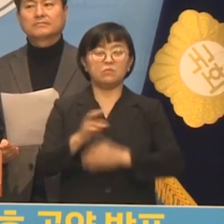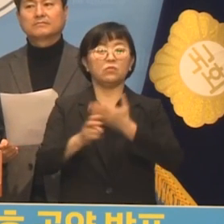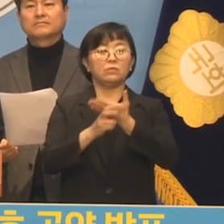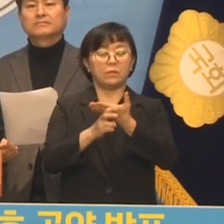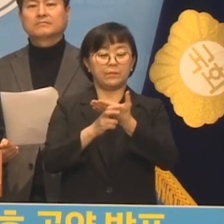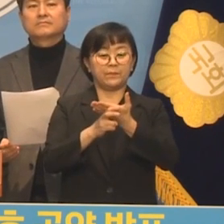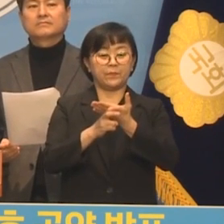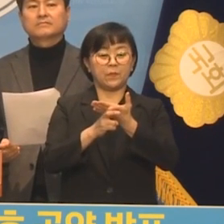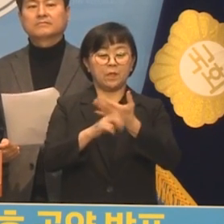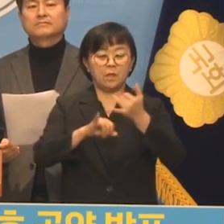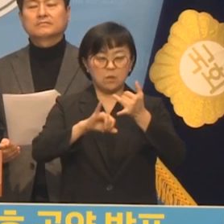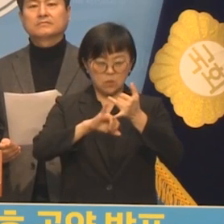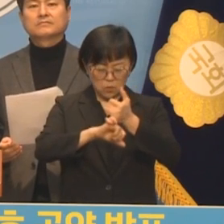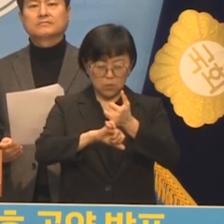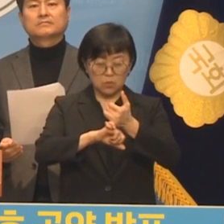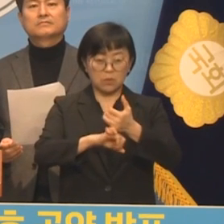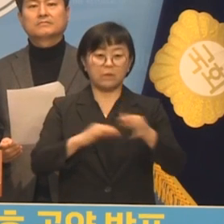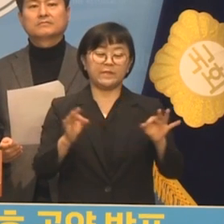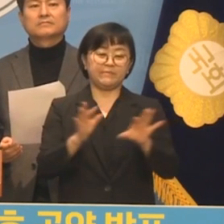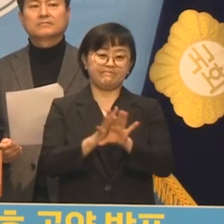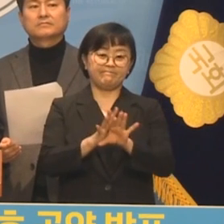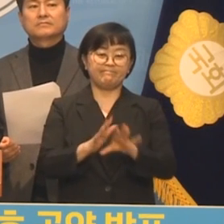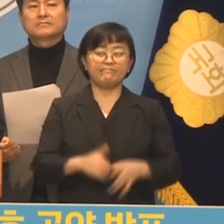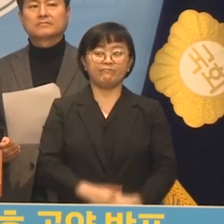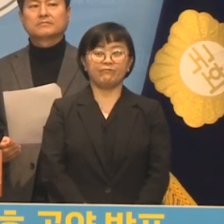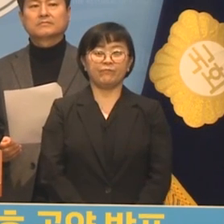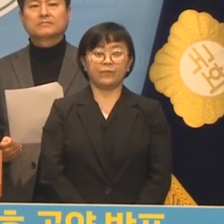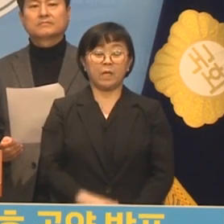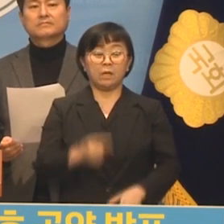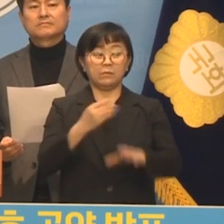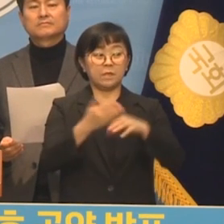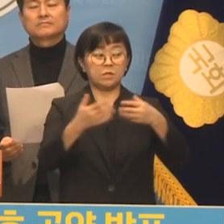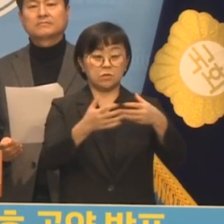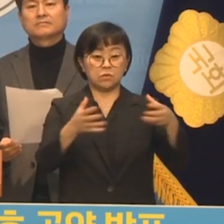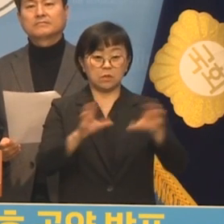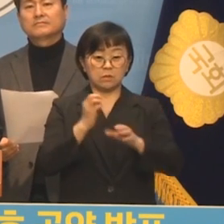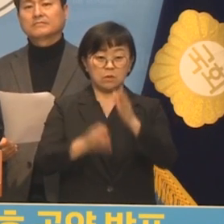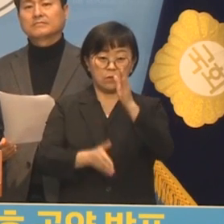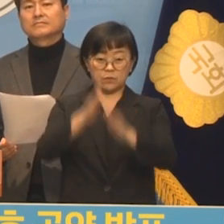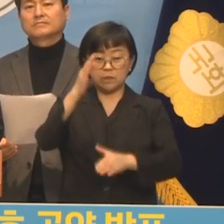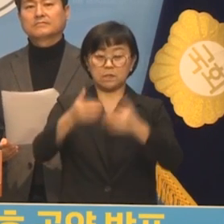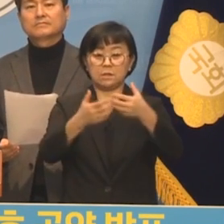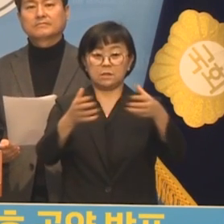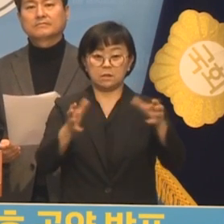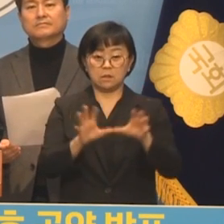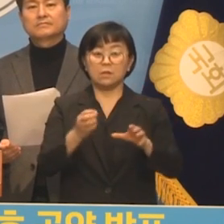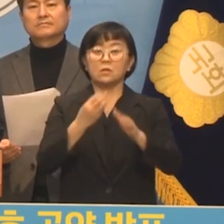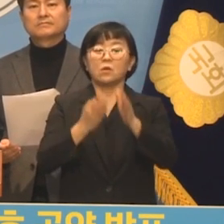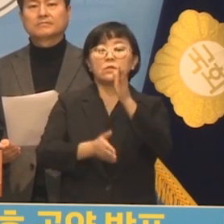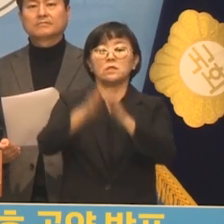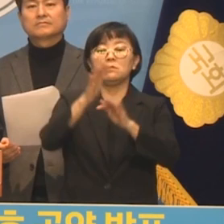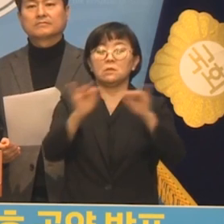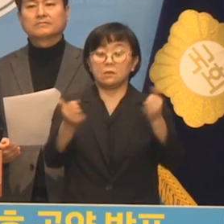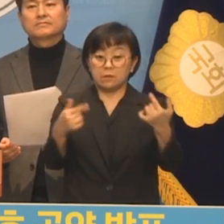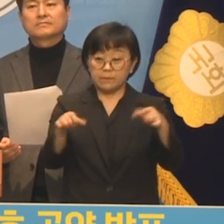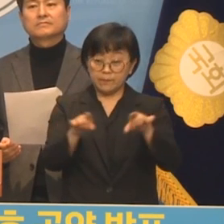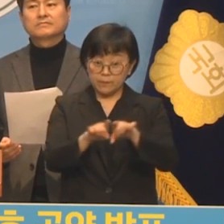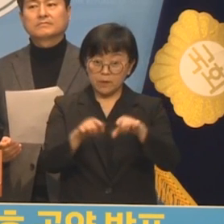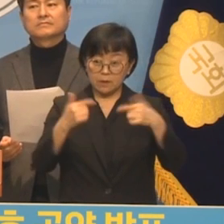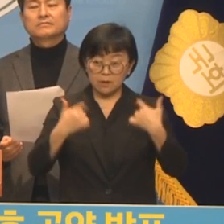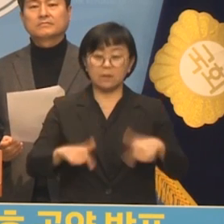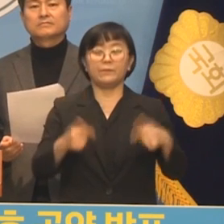불법 반드시 뿌리 뽑겠습니다. 더불어민주당 서울시당이 서울 시민과